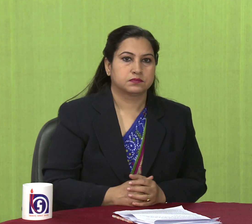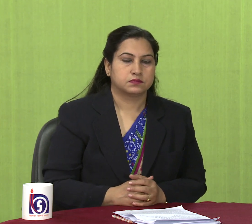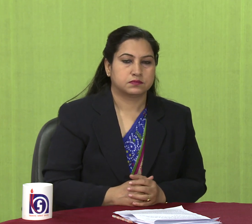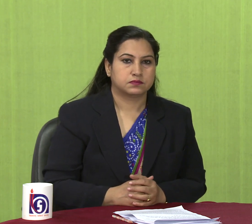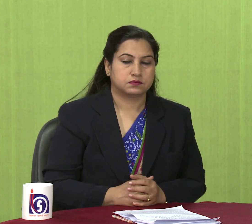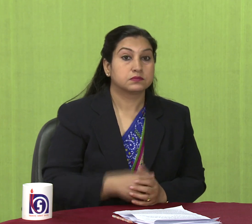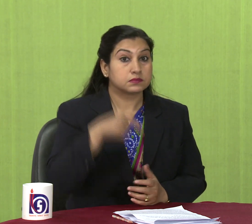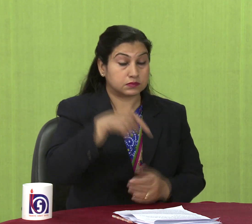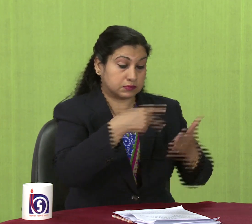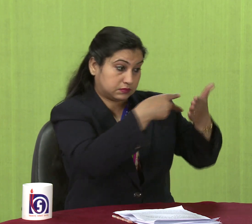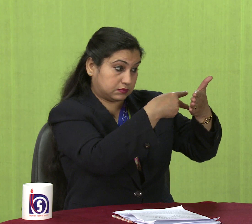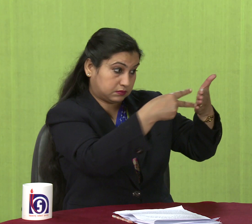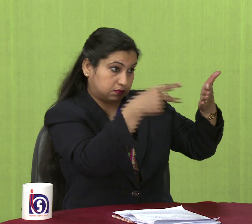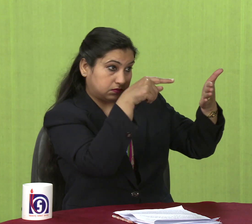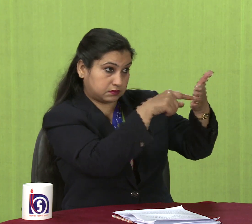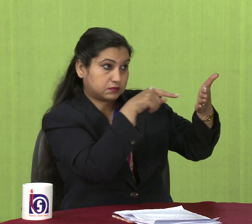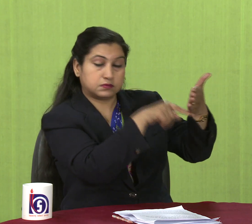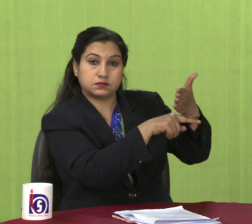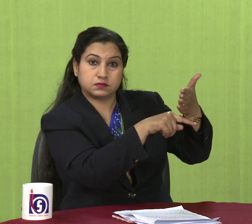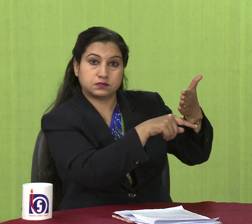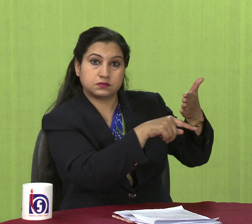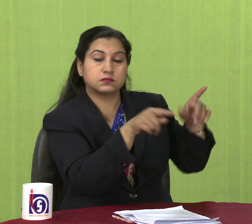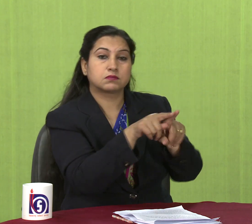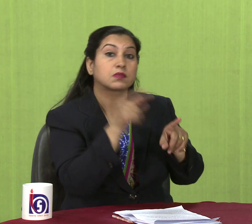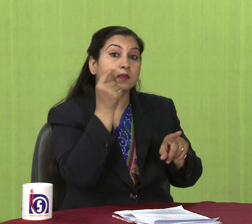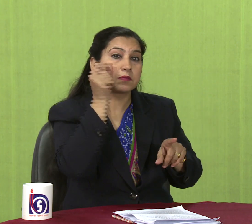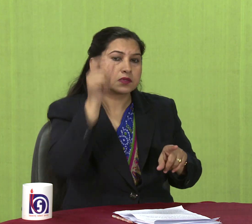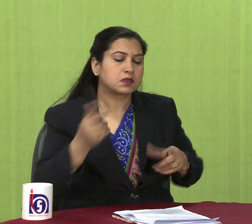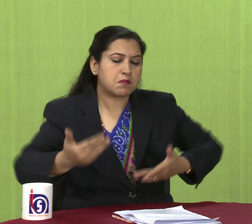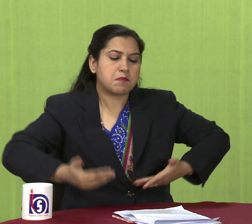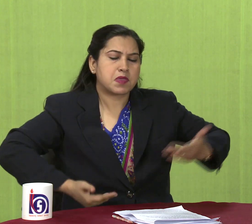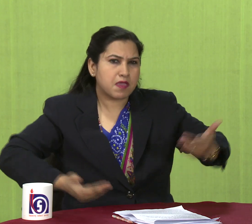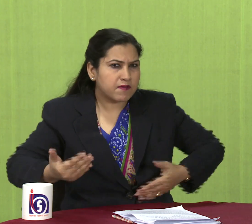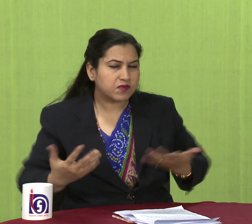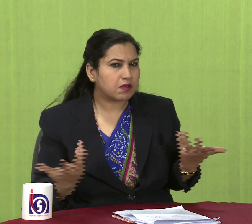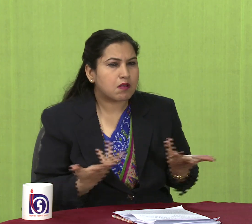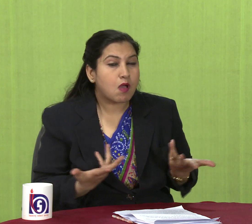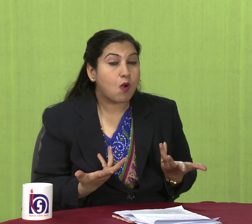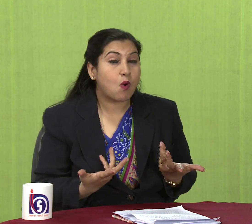इस दोहे में मनुष्य के व्यवहार पर धन के बुरे प्रभाव